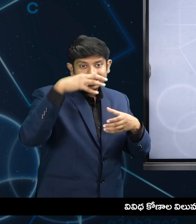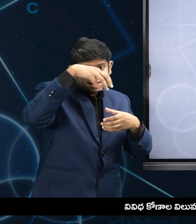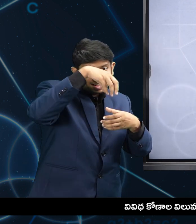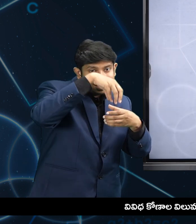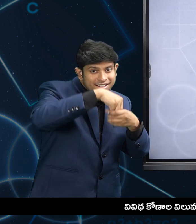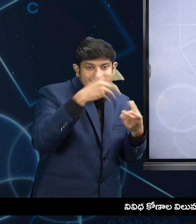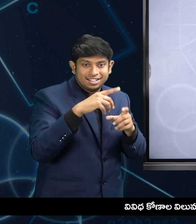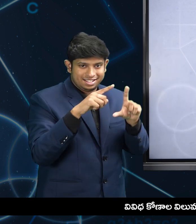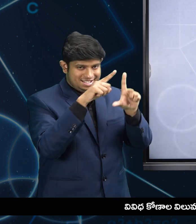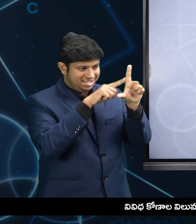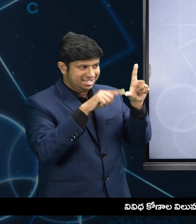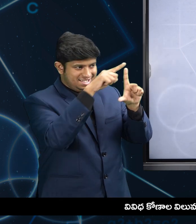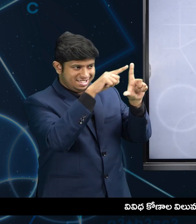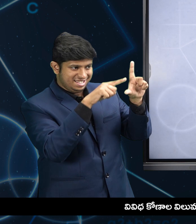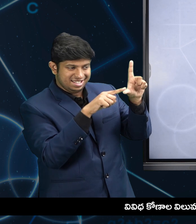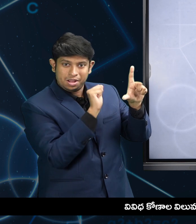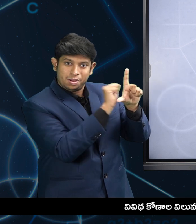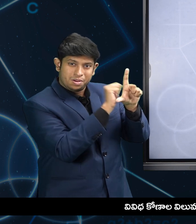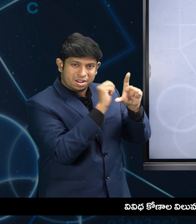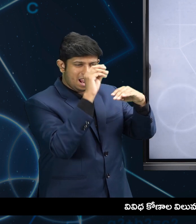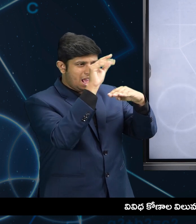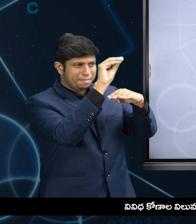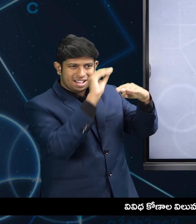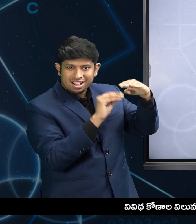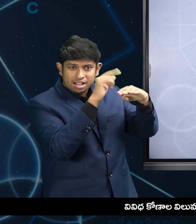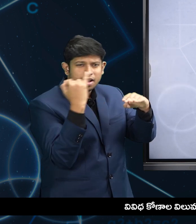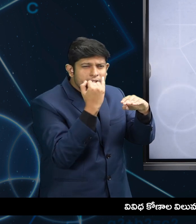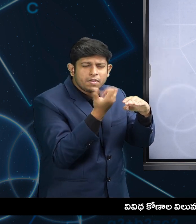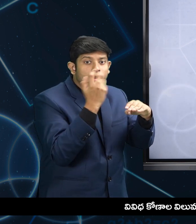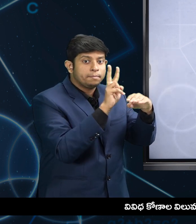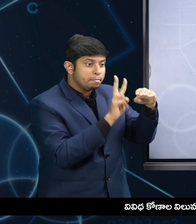వివిధ కోణాల విలువలను కనుగొనడానికి త్రికోణమితి నిష్పత్తులను వర్తింపజేయండి.